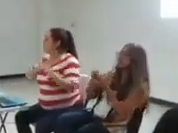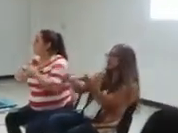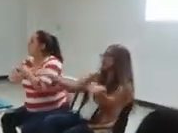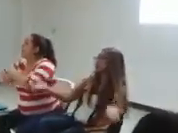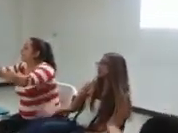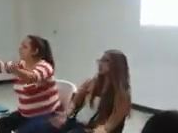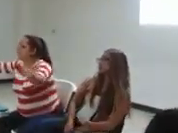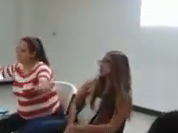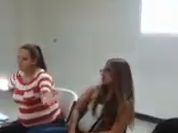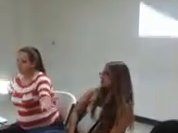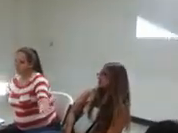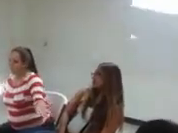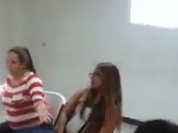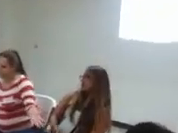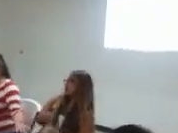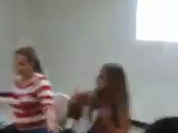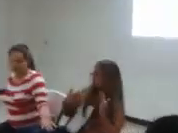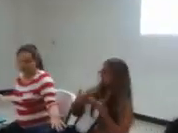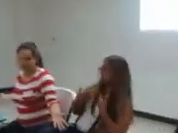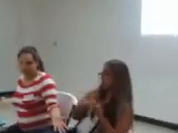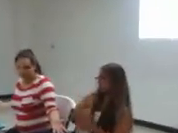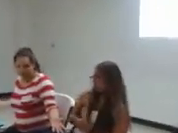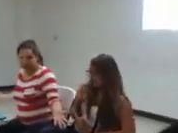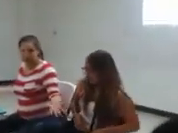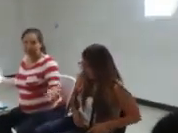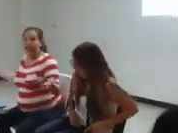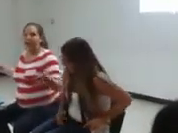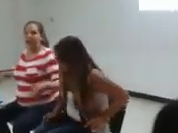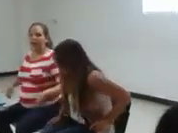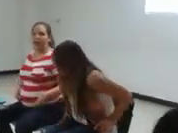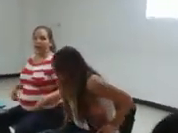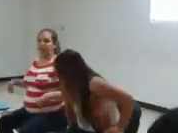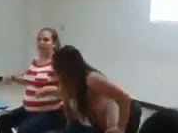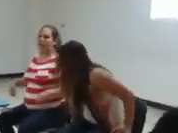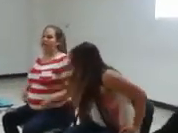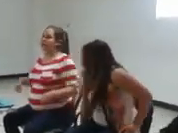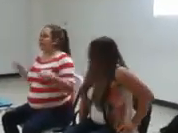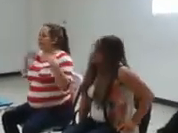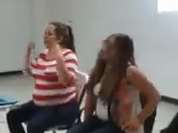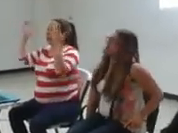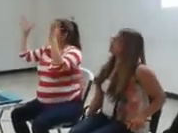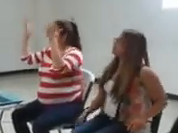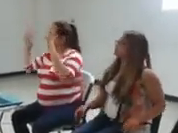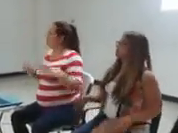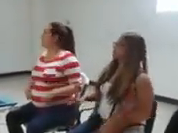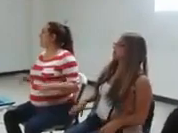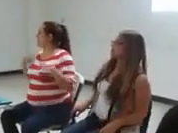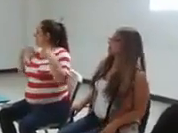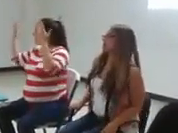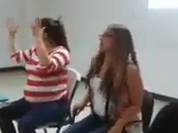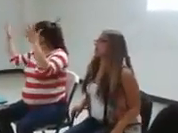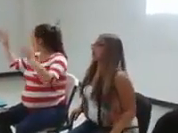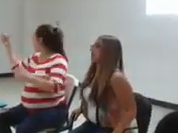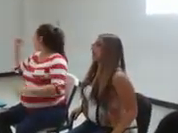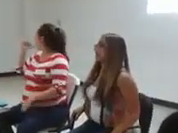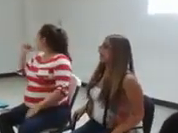Se reparte. Reparte la idea. ¿Ok? Y luego sabemos que celebra la vida,